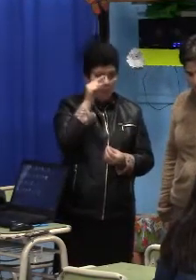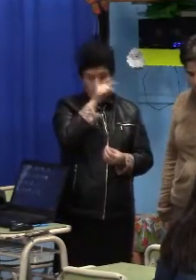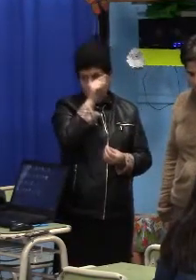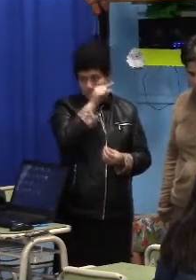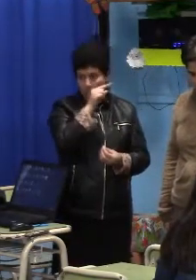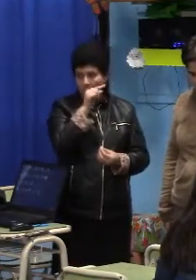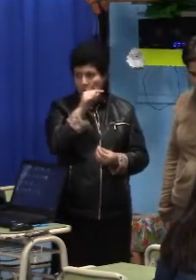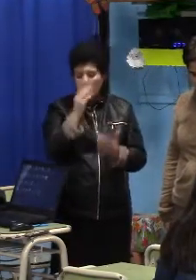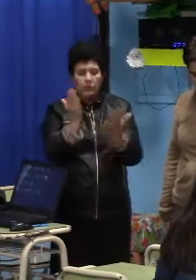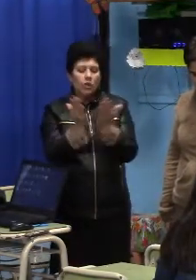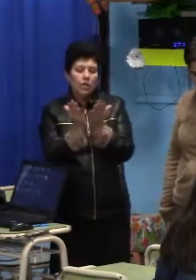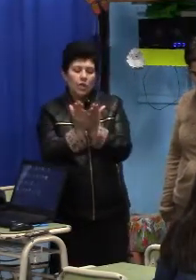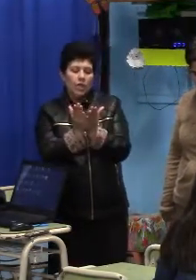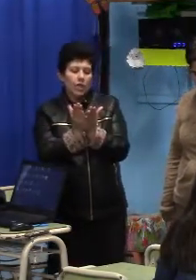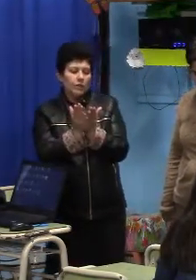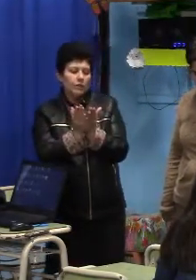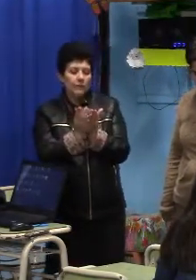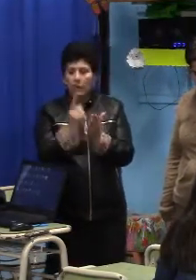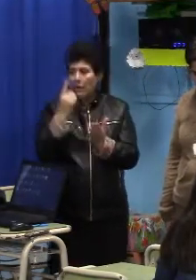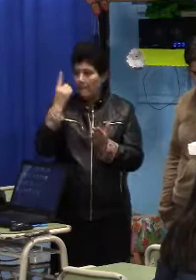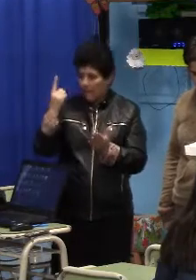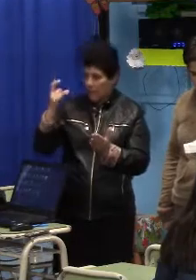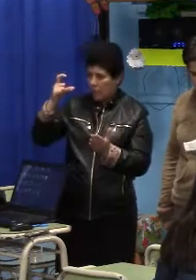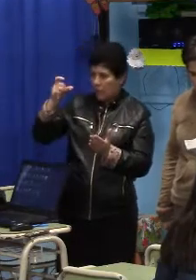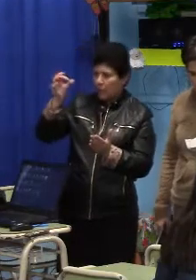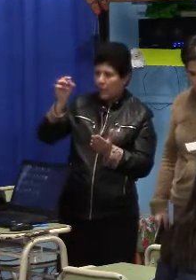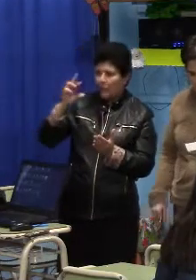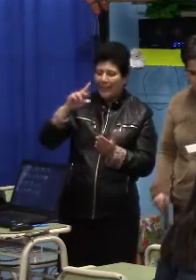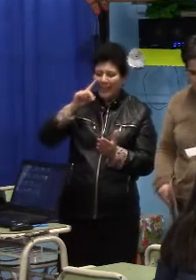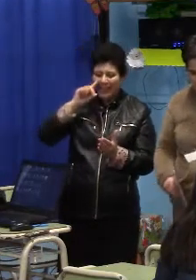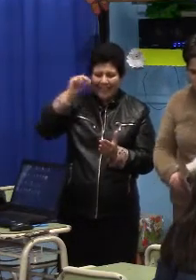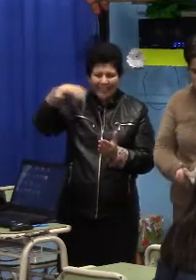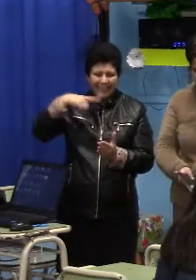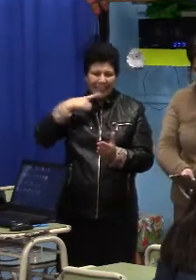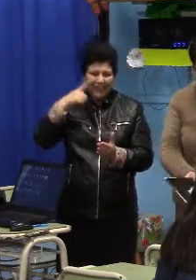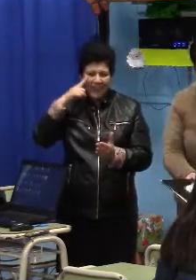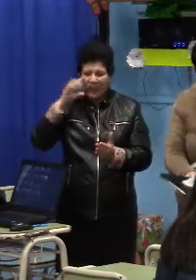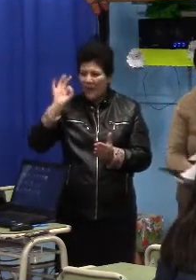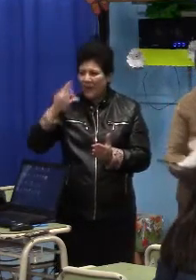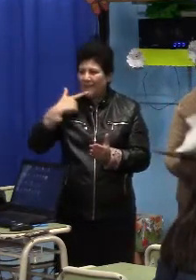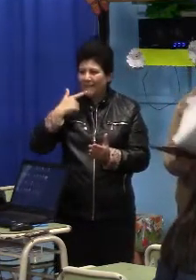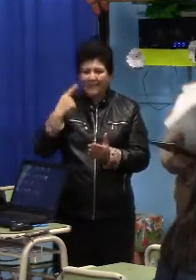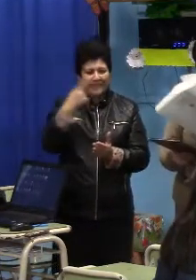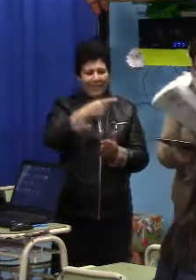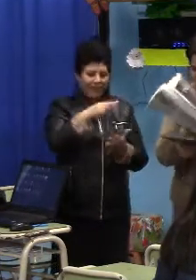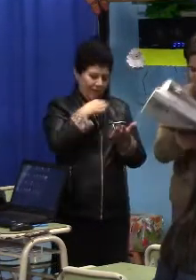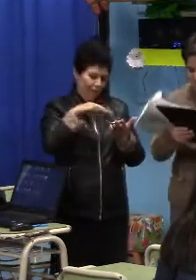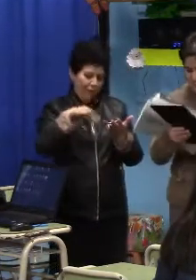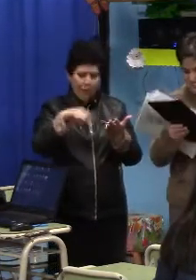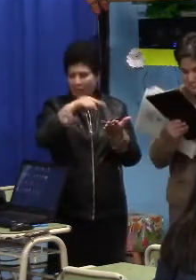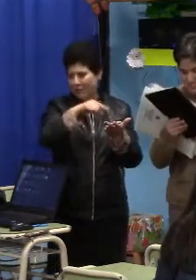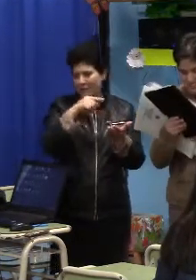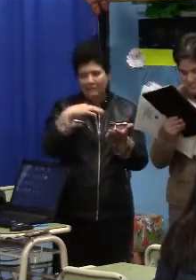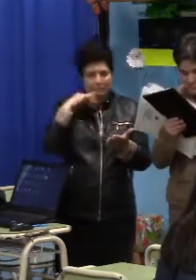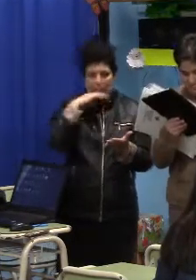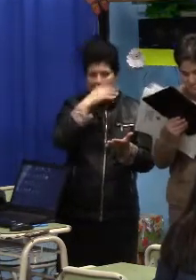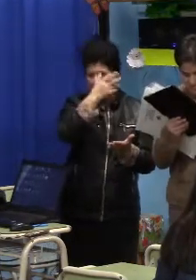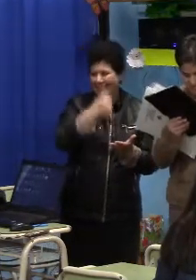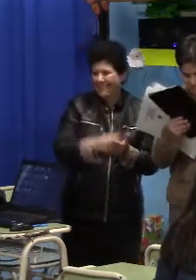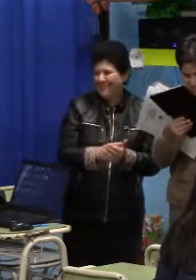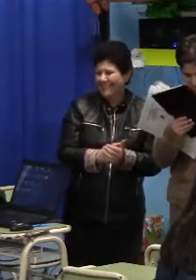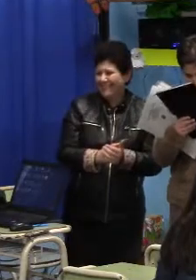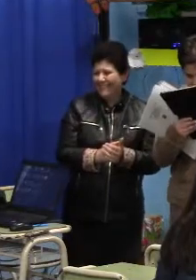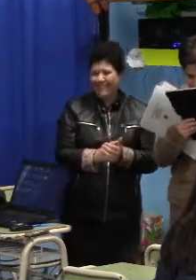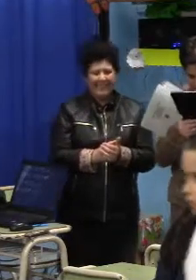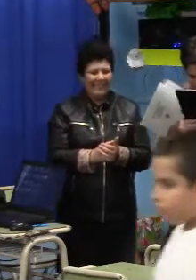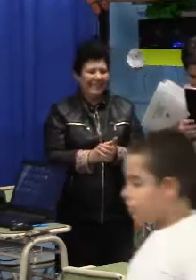versículo en 1 Corintios, búscalo vos porque yo acá no puedo, capítulo 2 y versículo